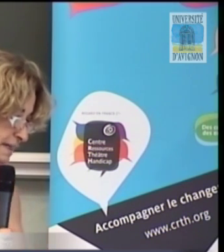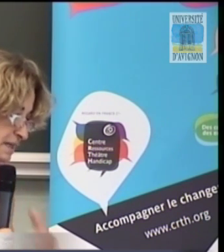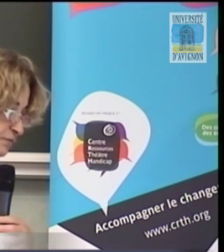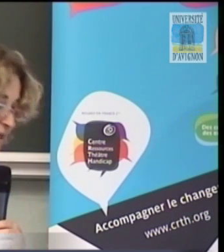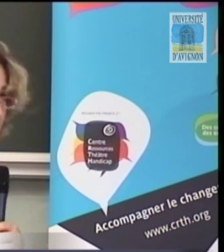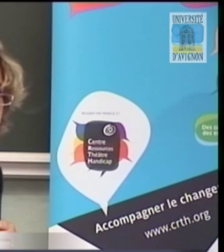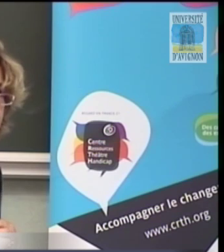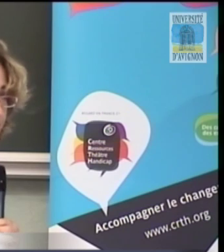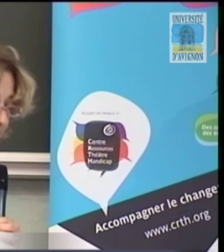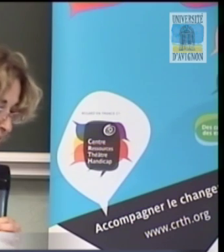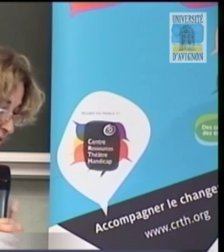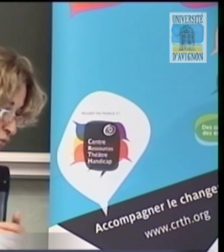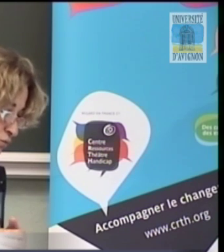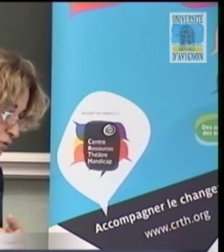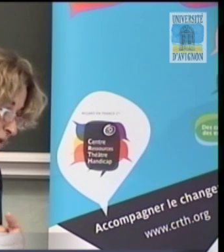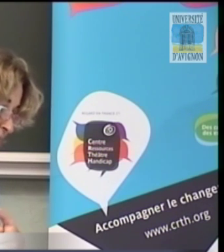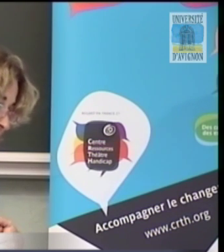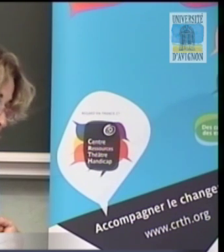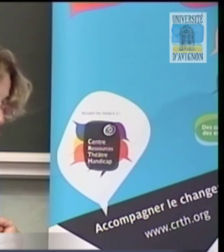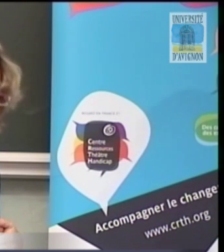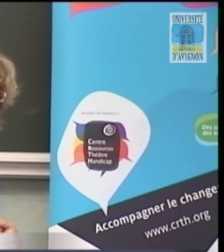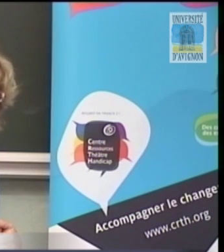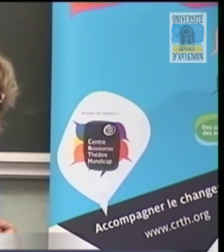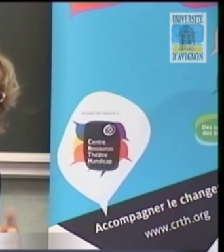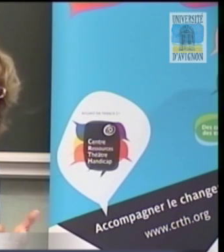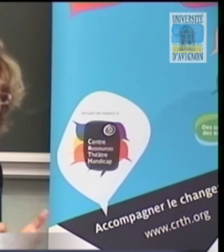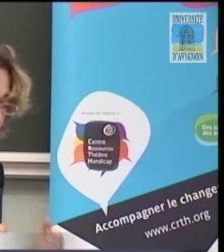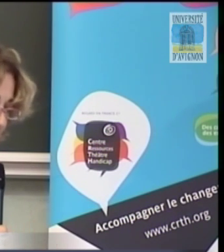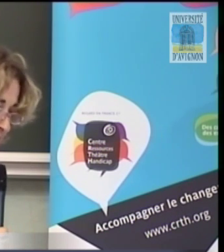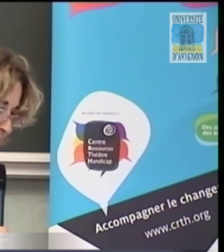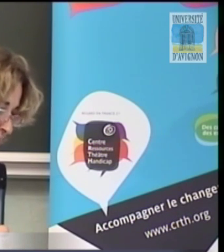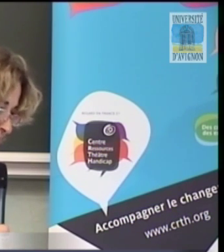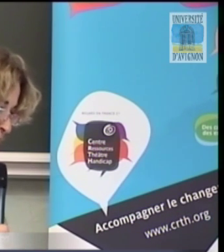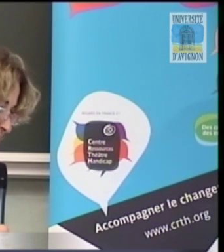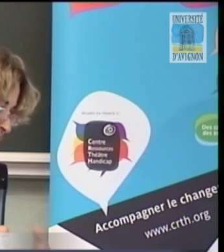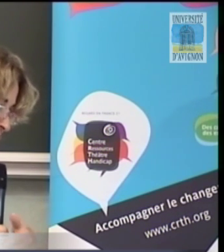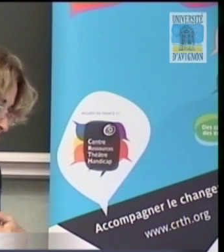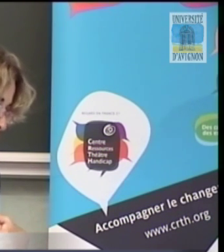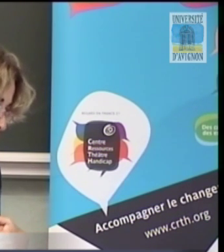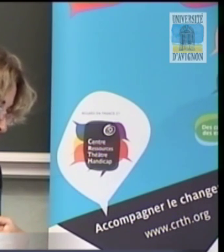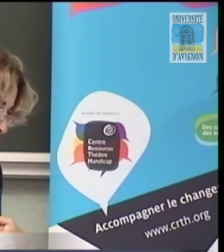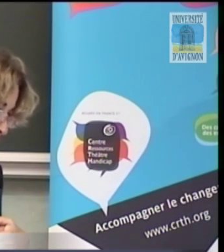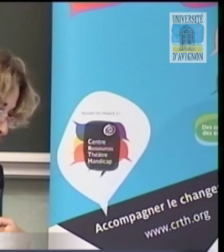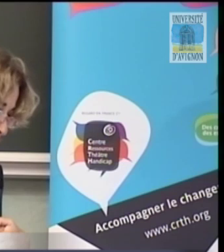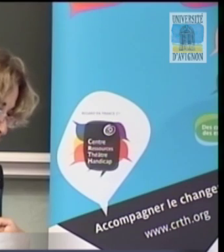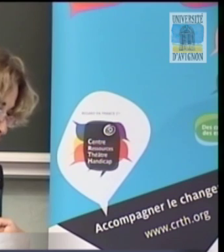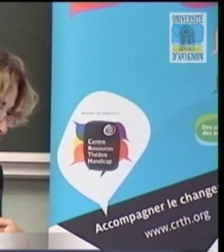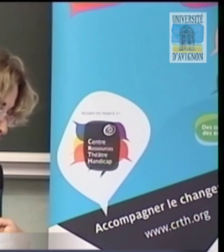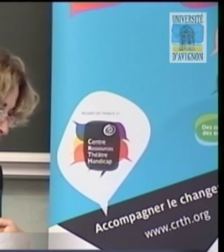Ce qui reste à faire, c'est en cours, c'est de leur donner l'autonomie qui préside à tout